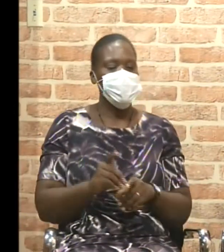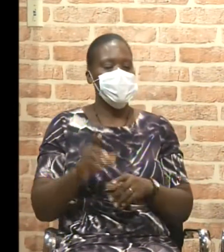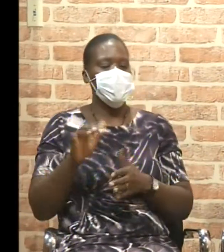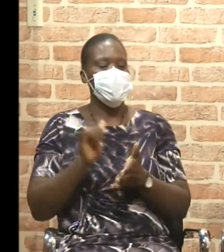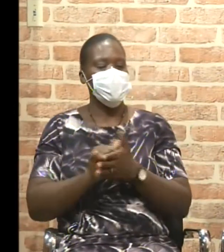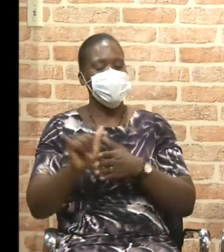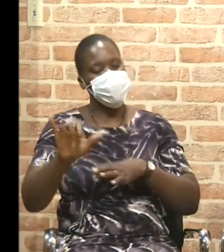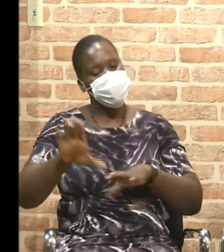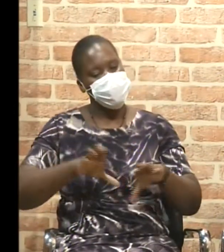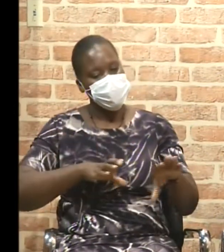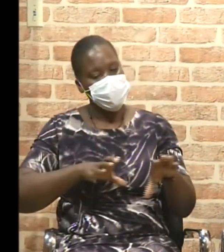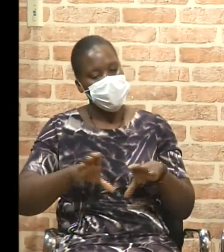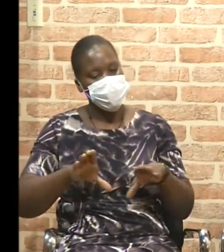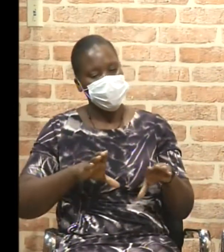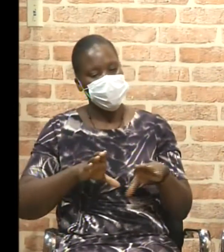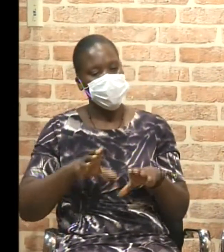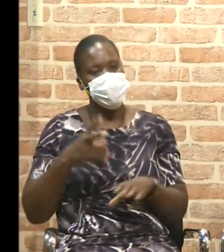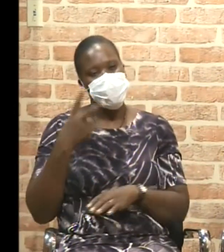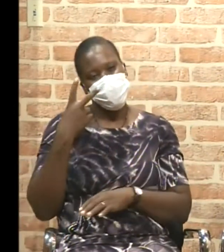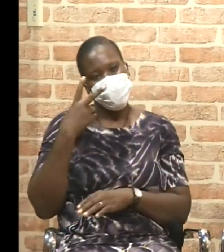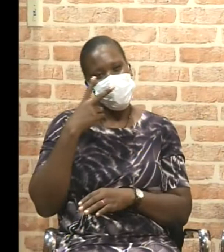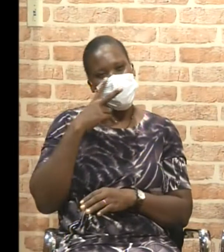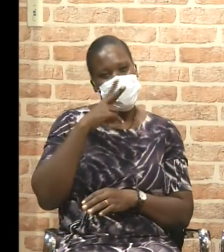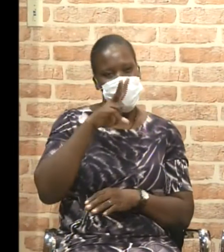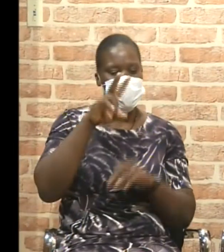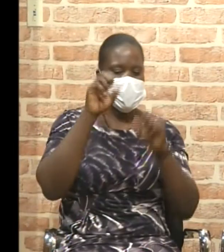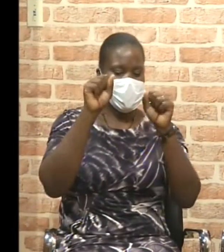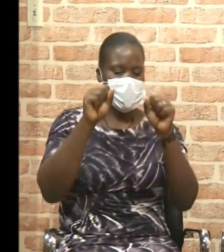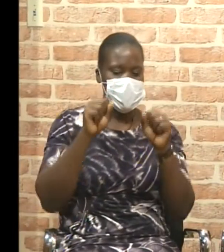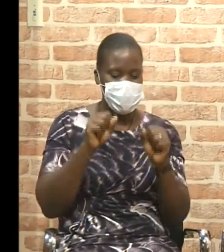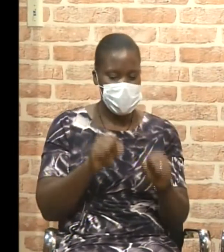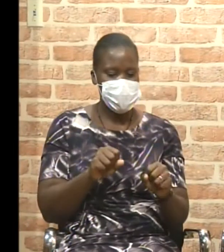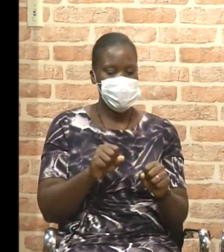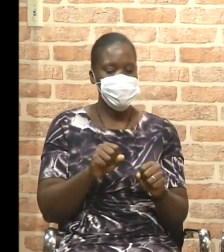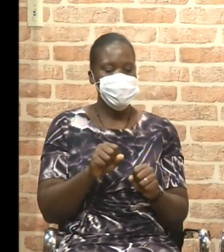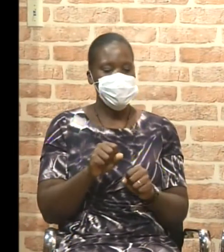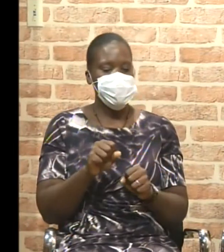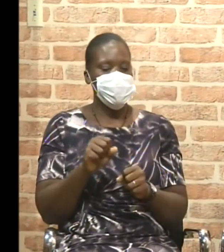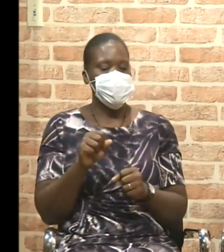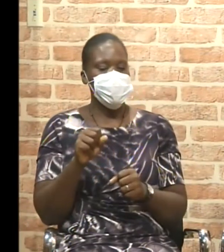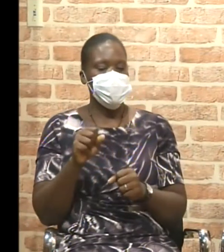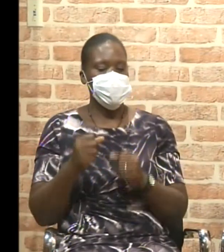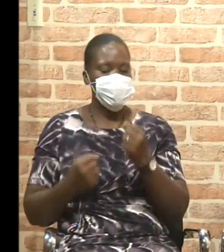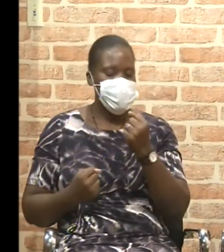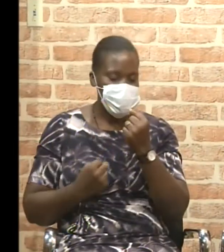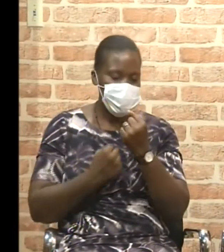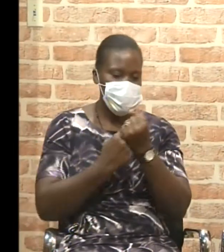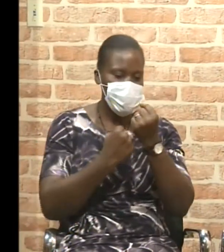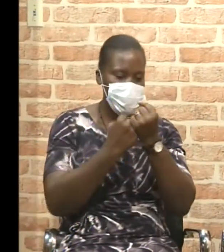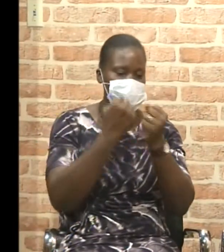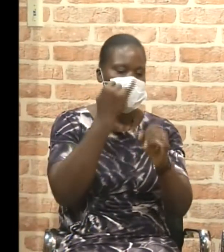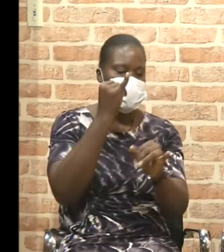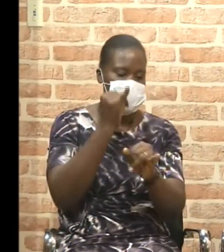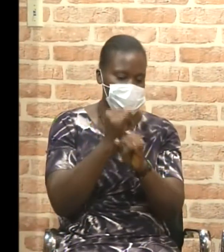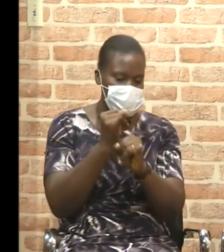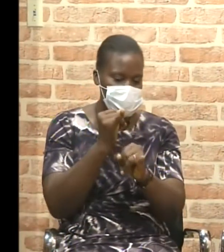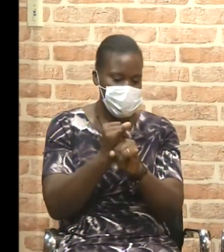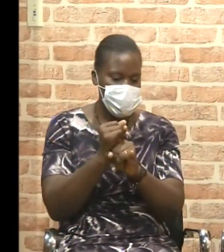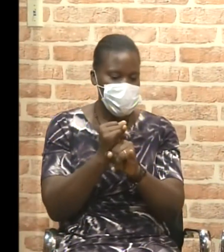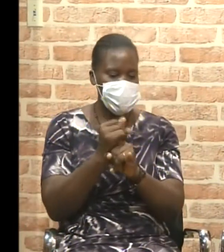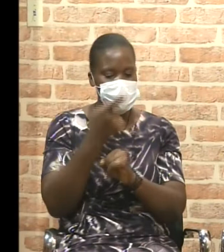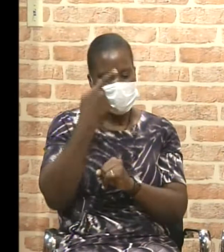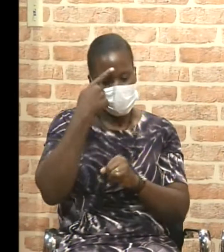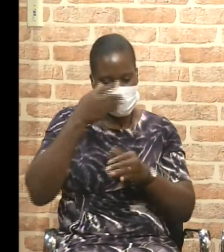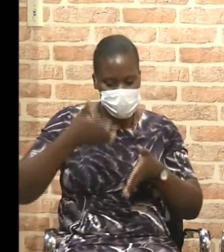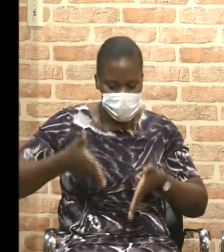nous-mêmes nous pas regarder qui gens nous capables dans le sens nous souhaitons parler tout à l'heure de renforcement institution yo pour